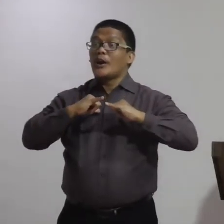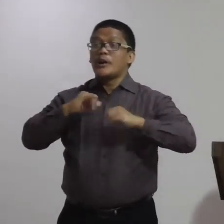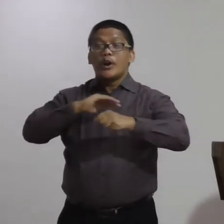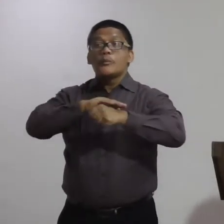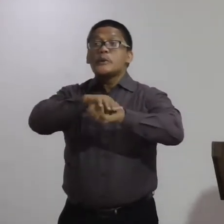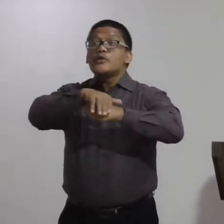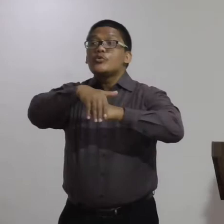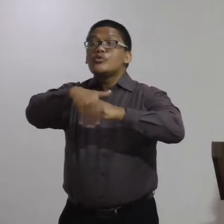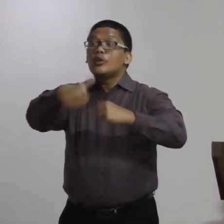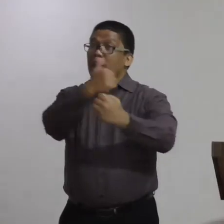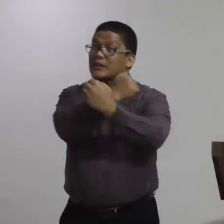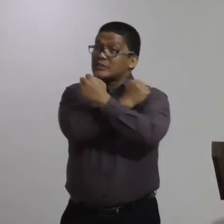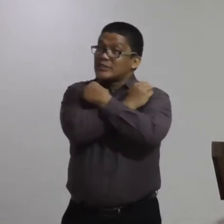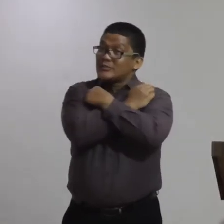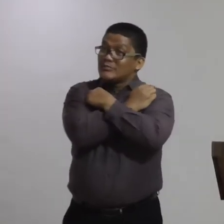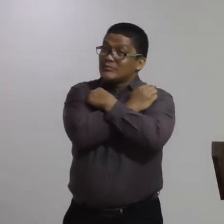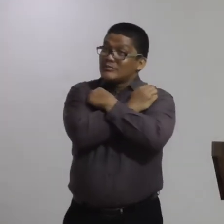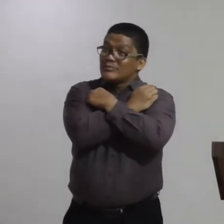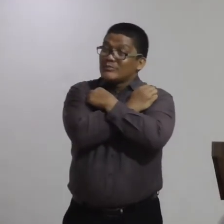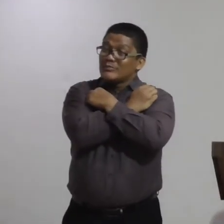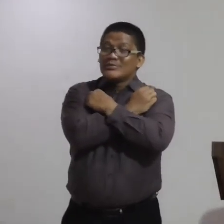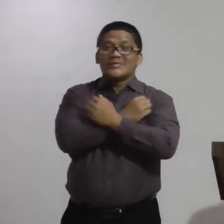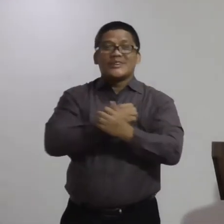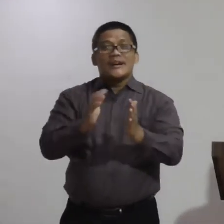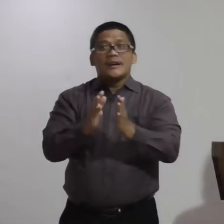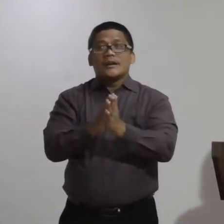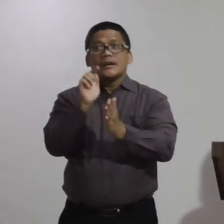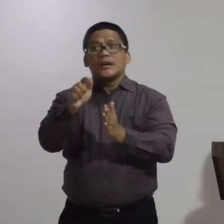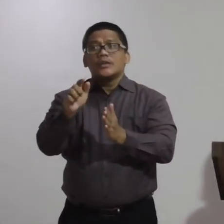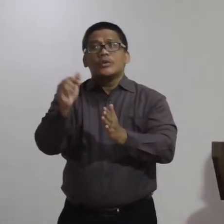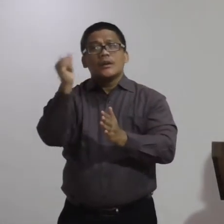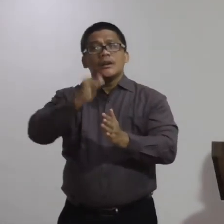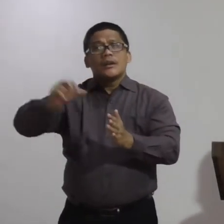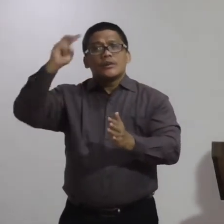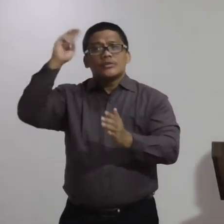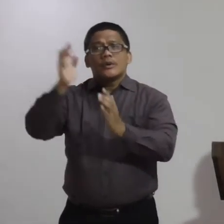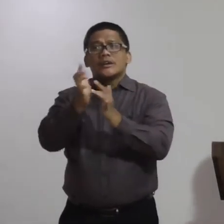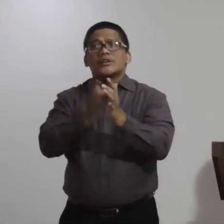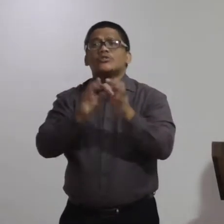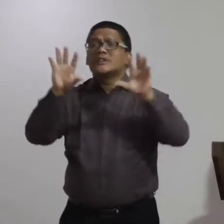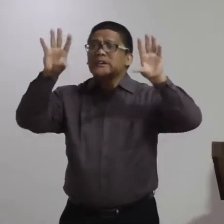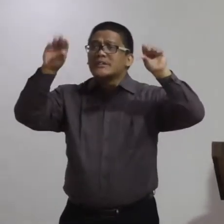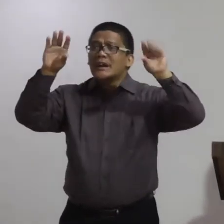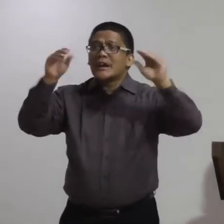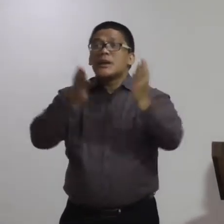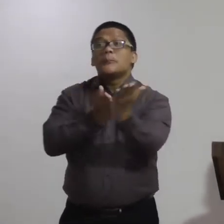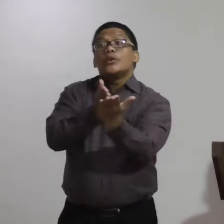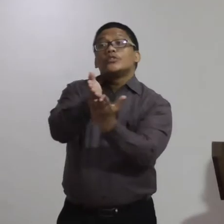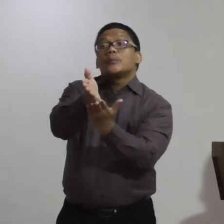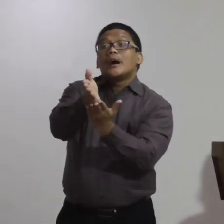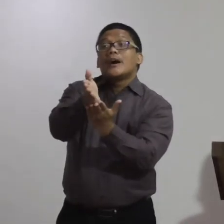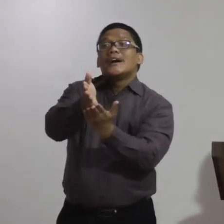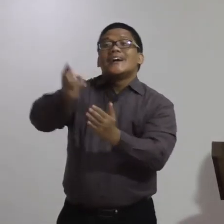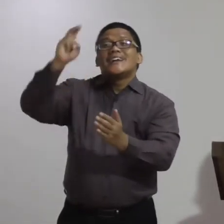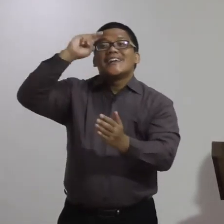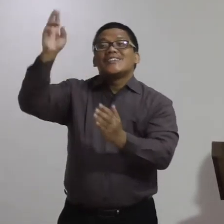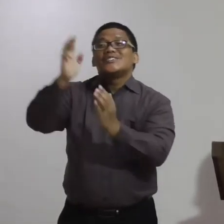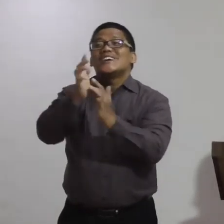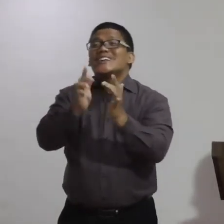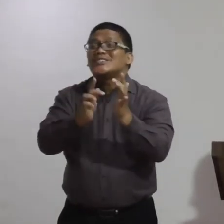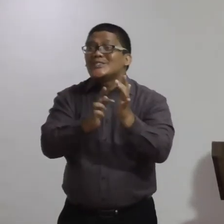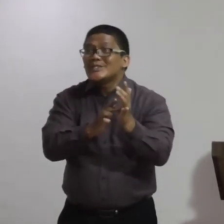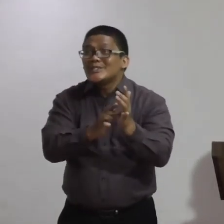Dia melimpah-limpah kasih-Nya kepada kita, dan itulah yang Dia kerjakan melalui Yesus Kristus. Ya,